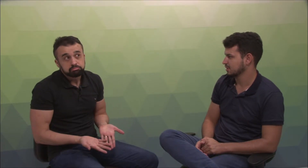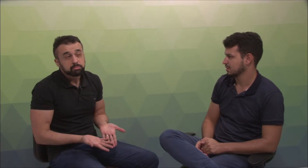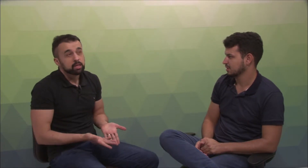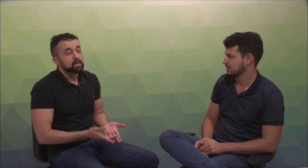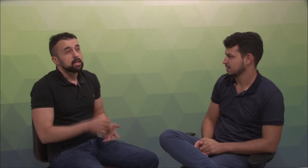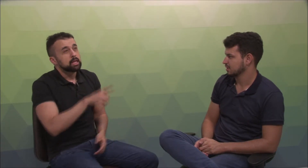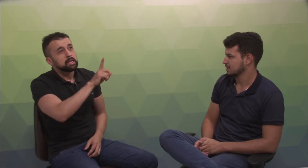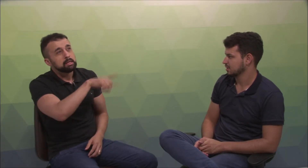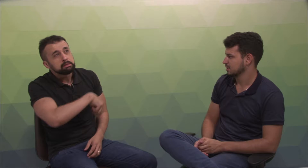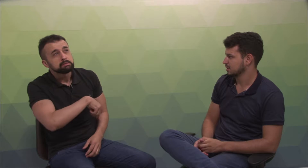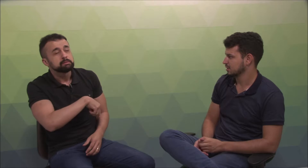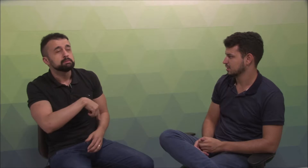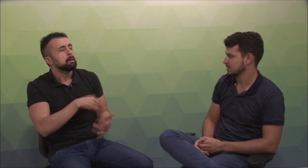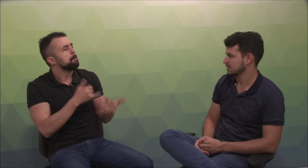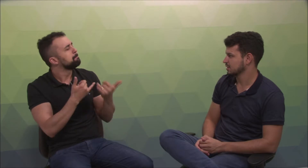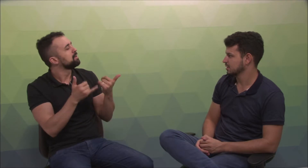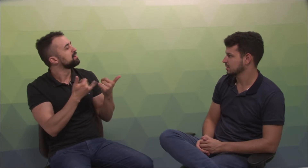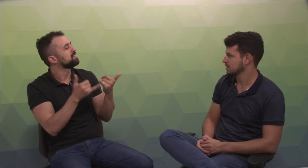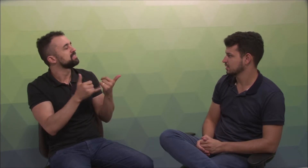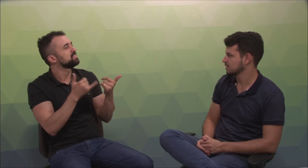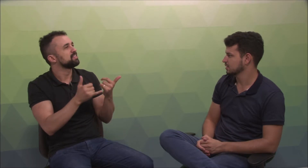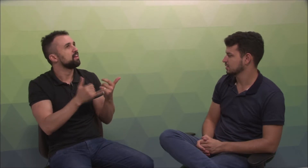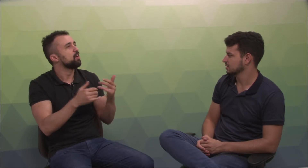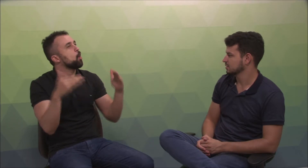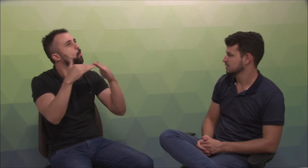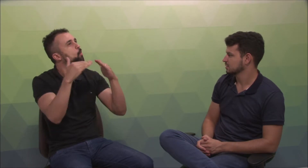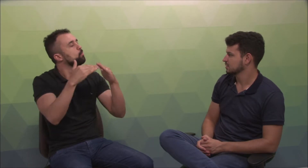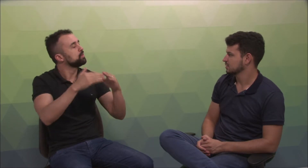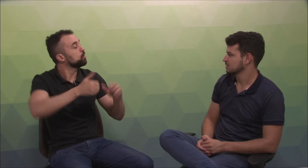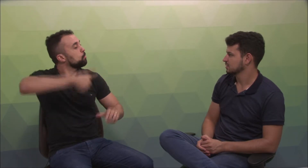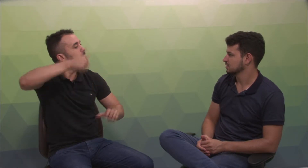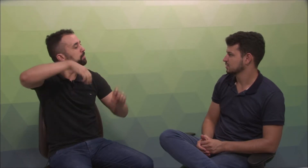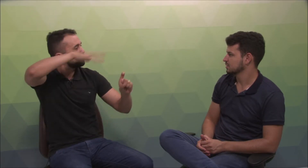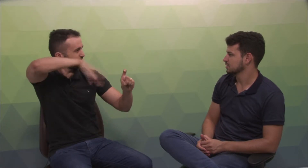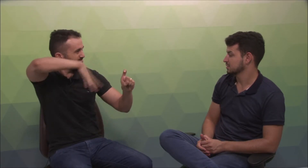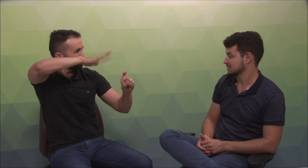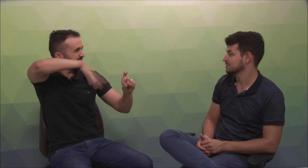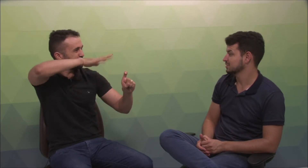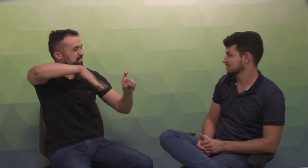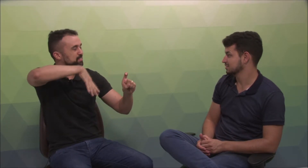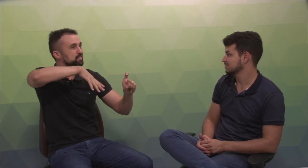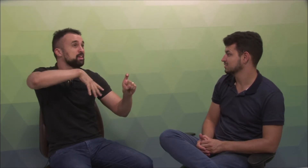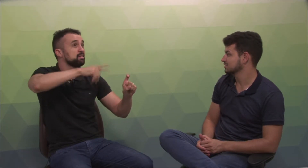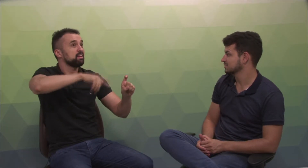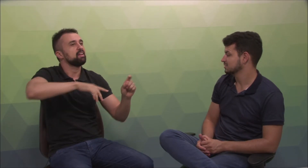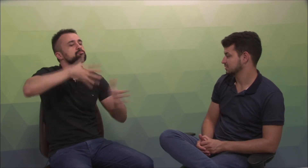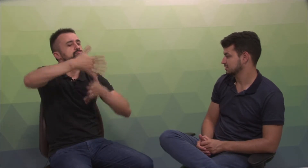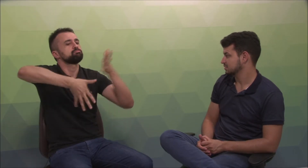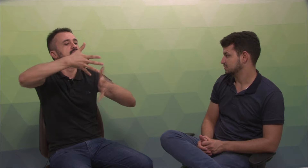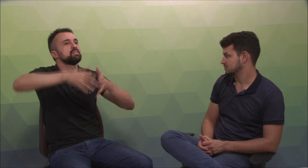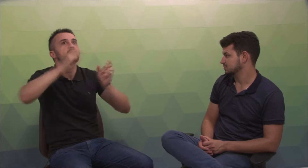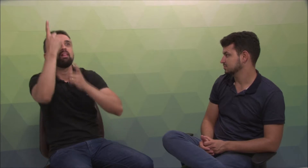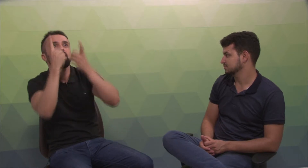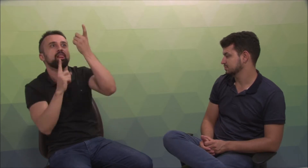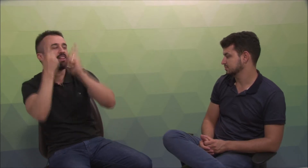Isso acontece em parte porque o primeiro mito que apresentamos, o de achar que as línguas de sinais são